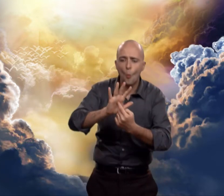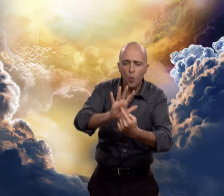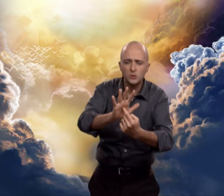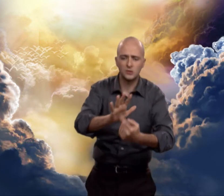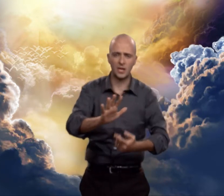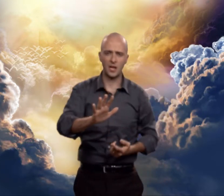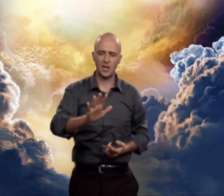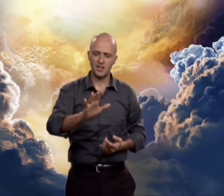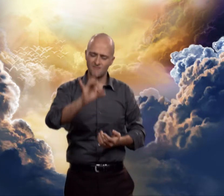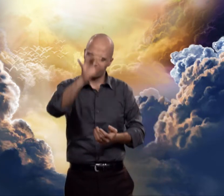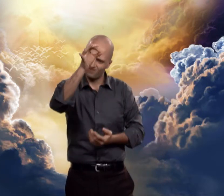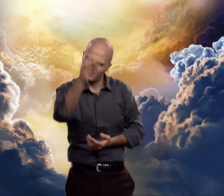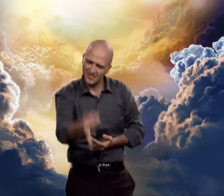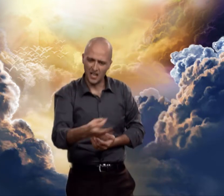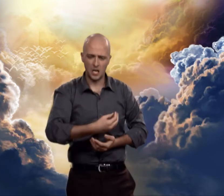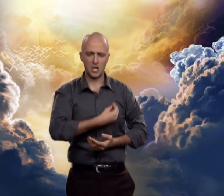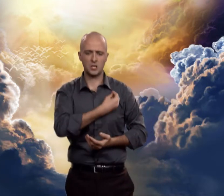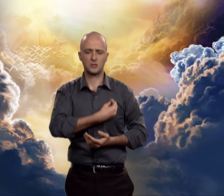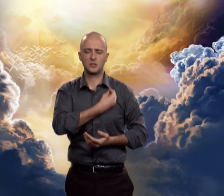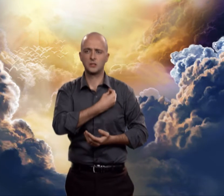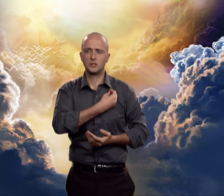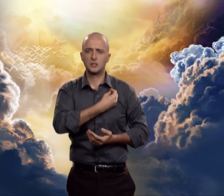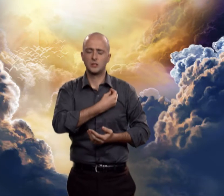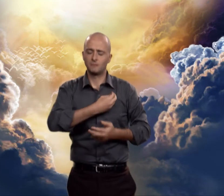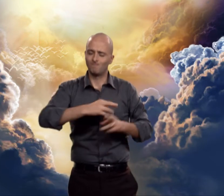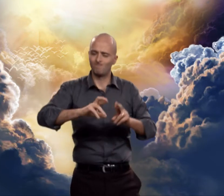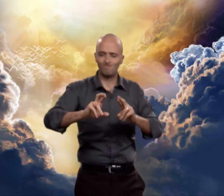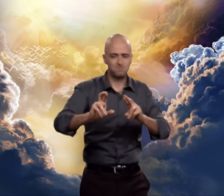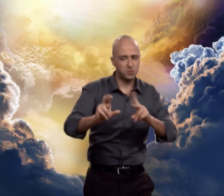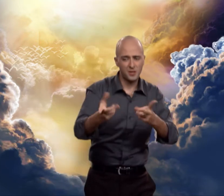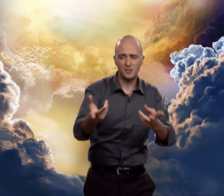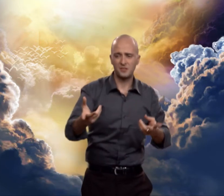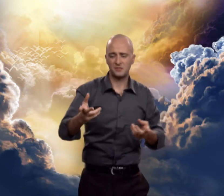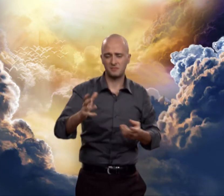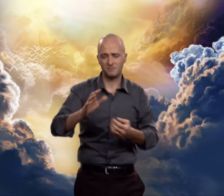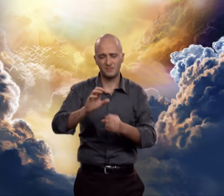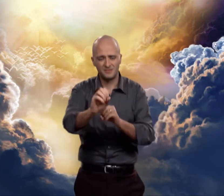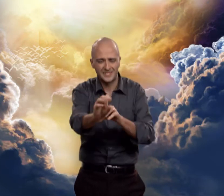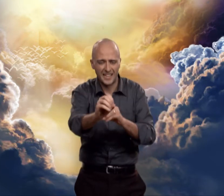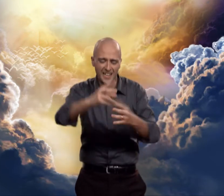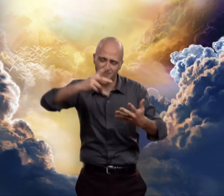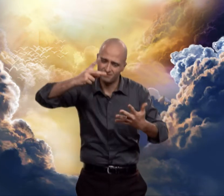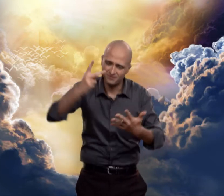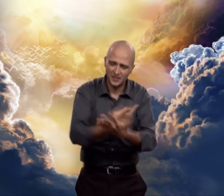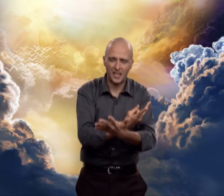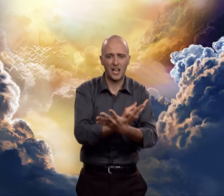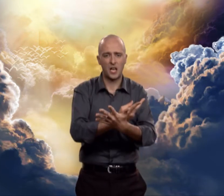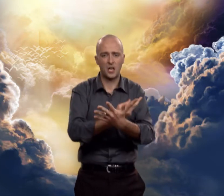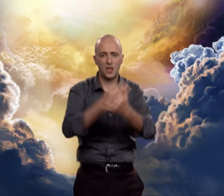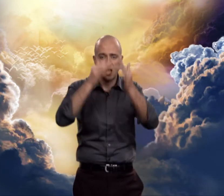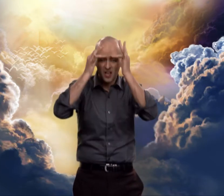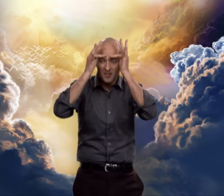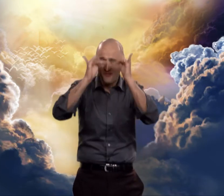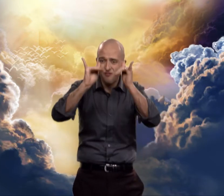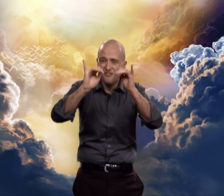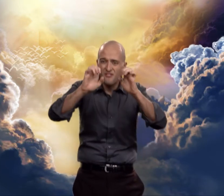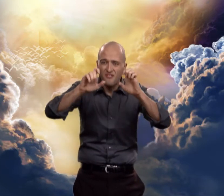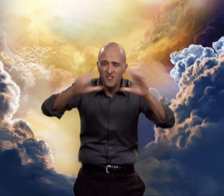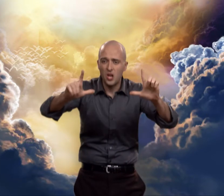envolve o Salvador. Em solene silêncio, o povo de Deus a observa enquanto se aproxima, até ela se tornar uma grande nuvem